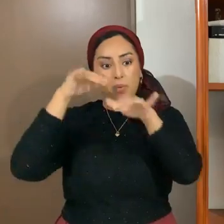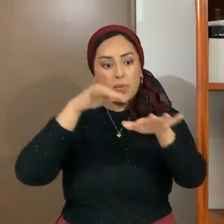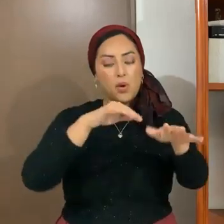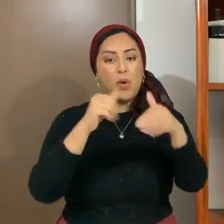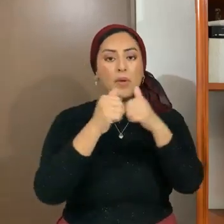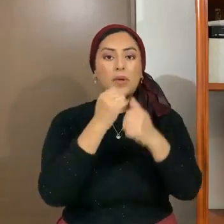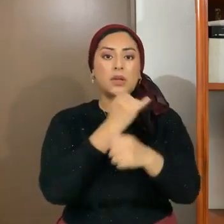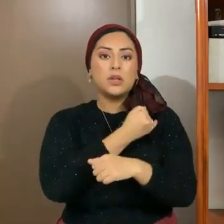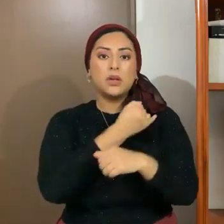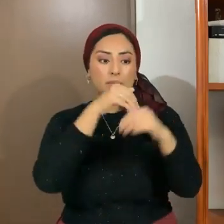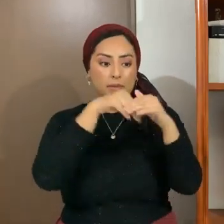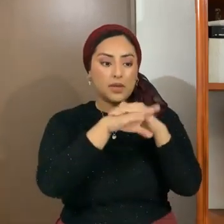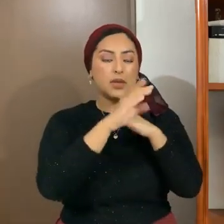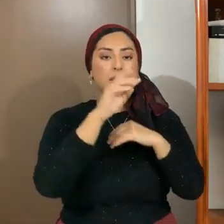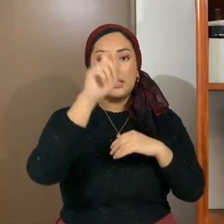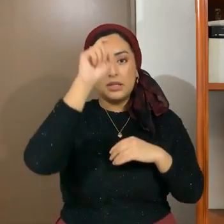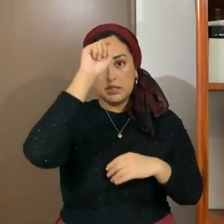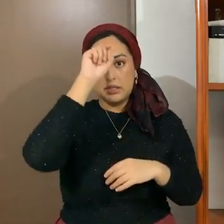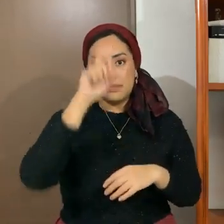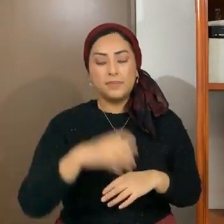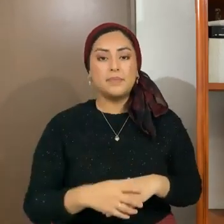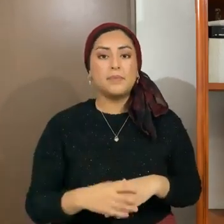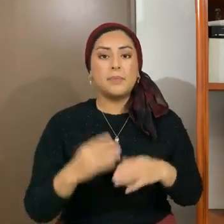Egipto. La parashá